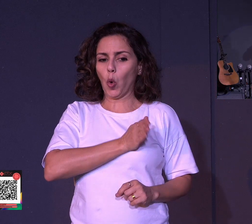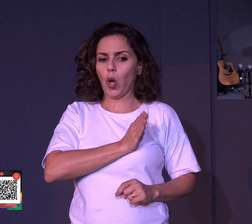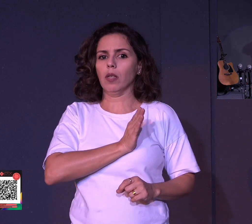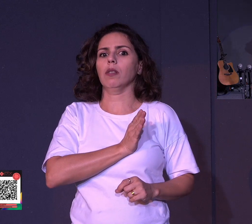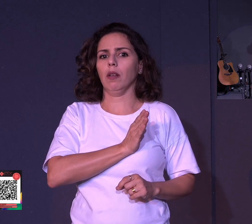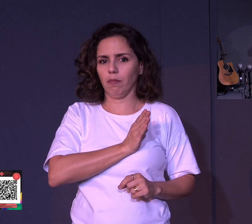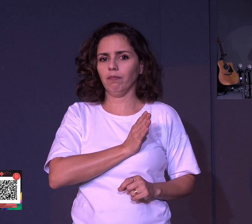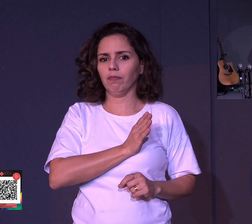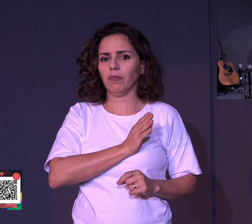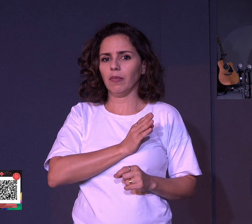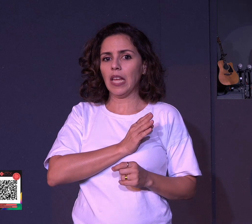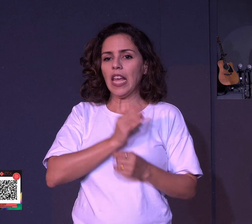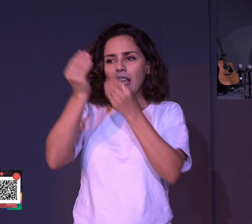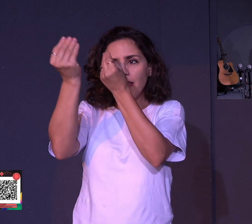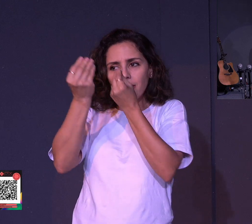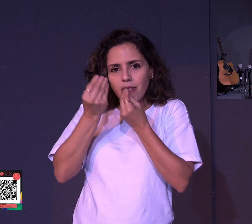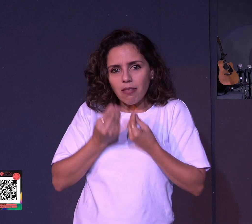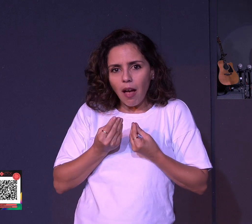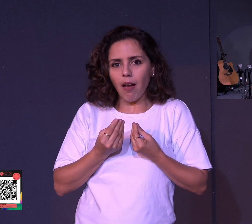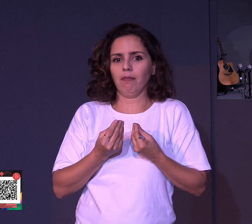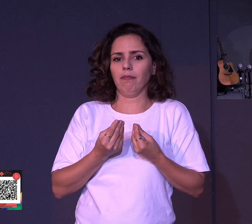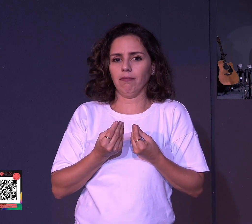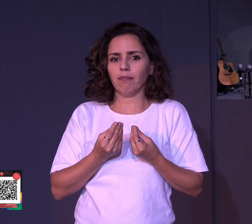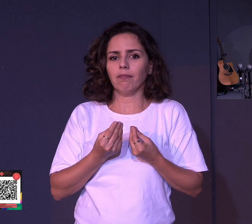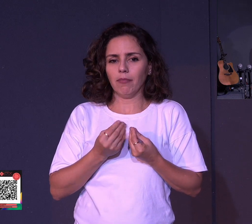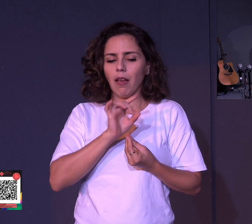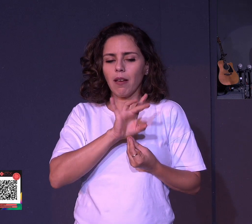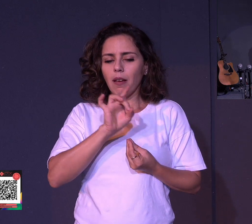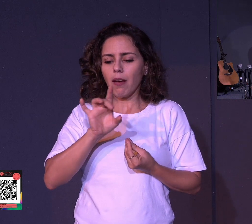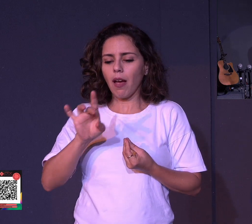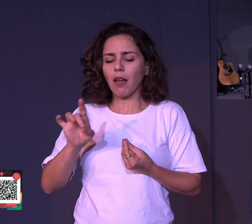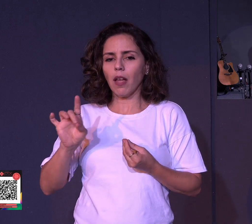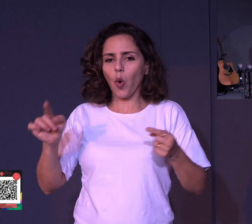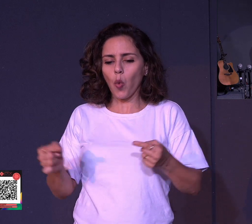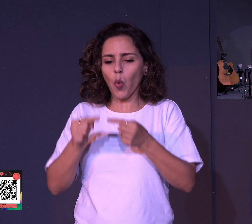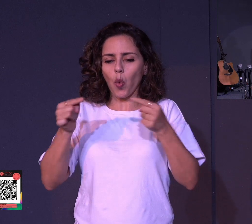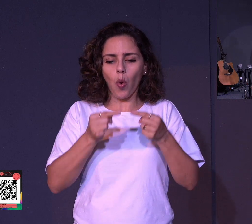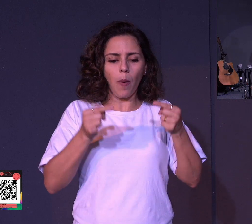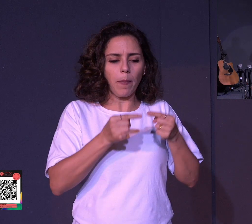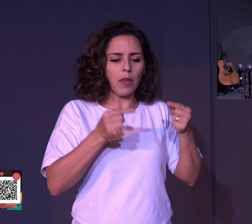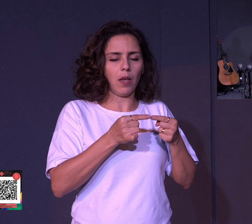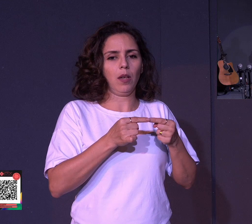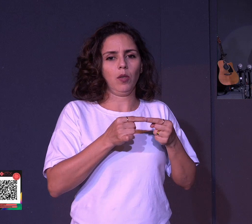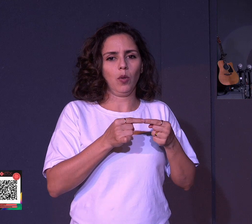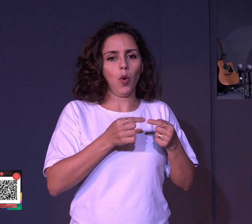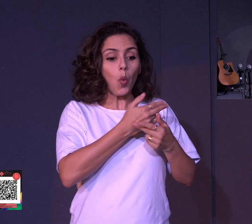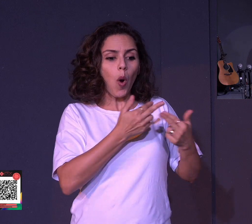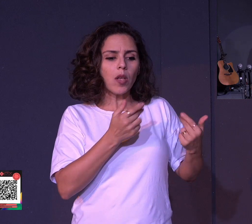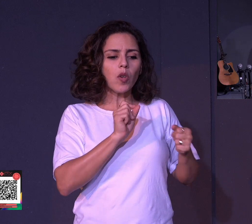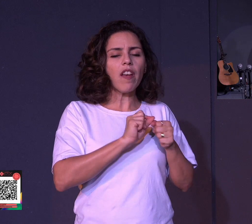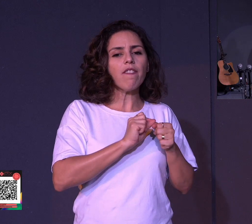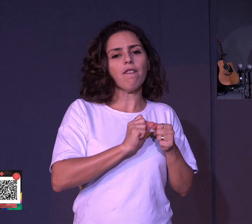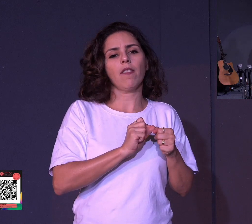para retribuir a cada um segundo os frutos das suas ações. Como diz Tiago, a